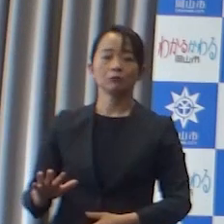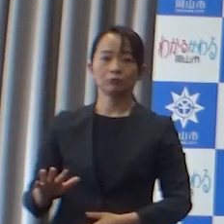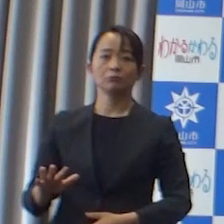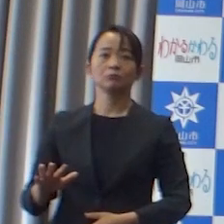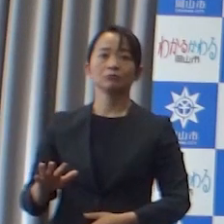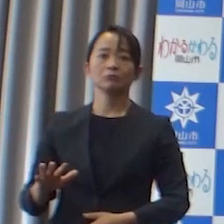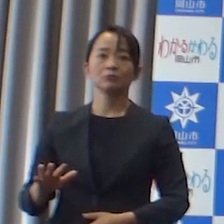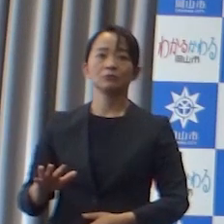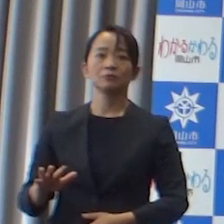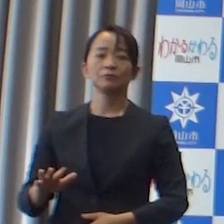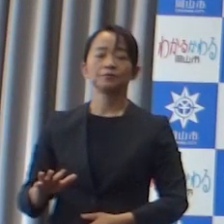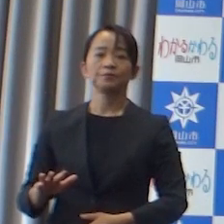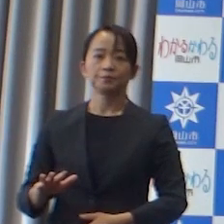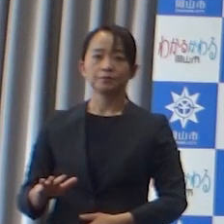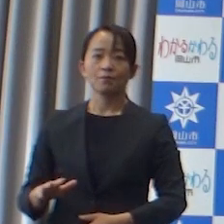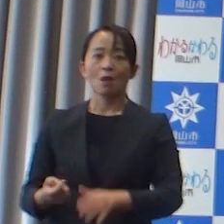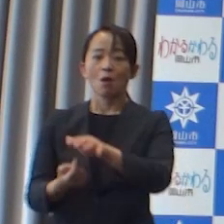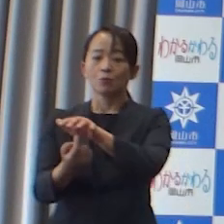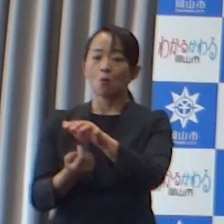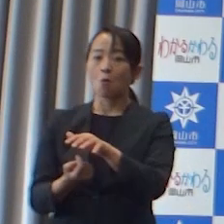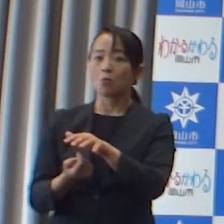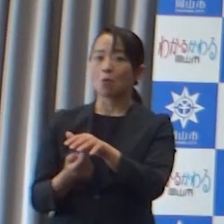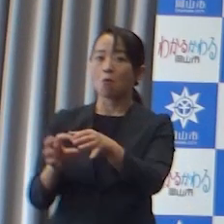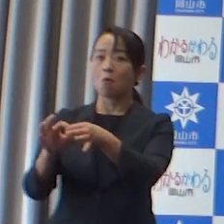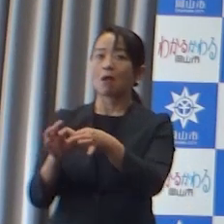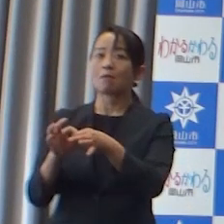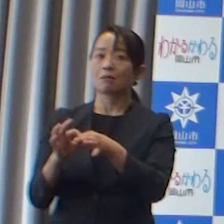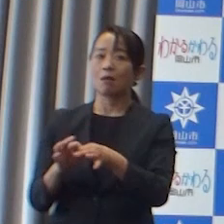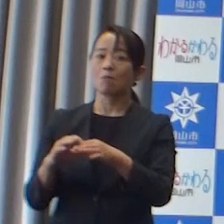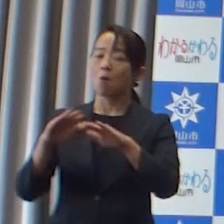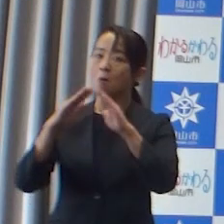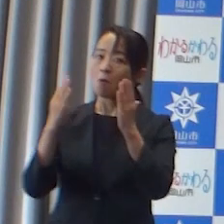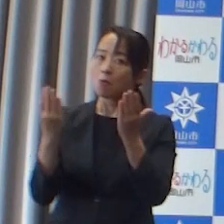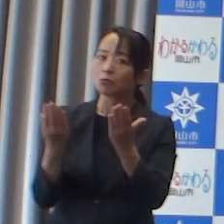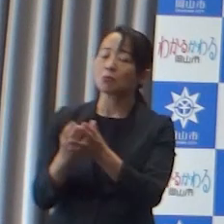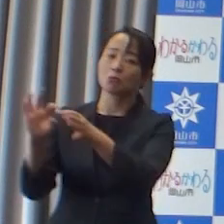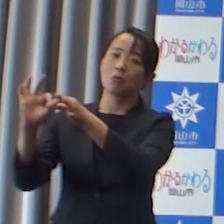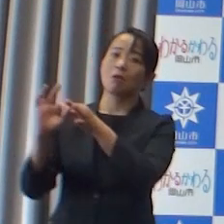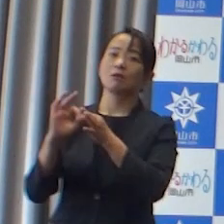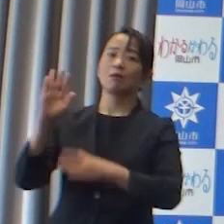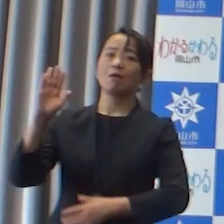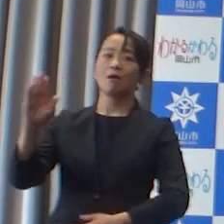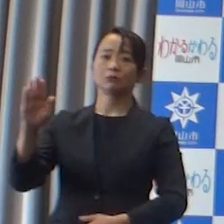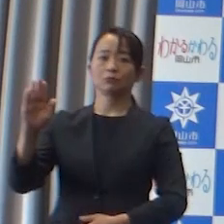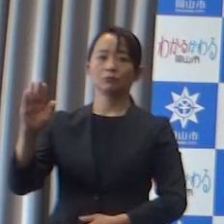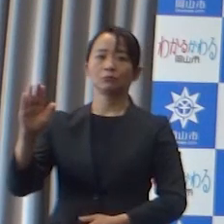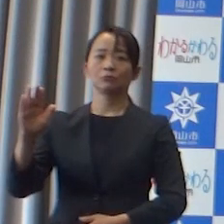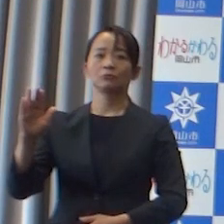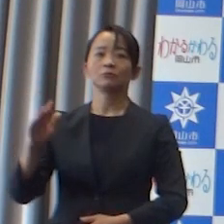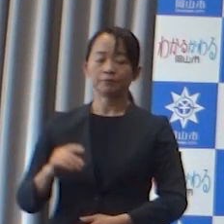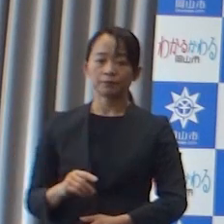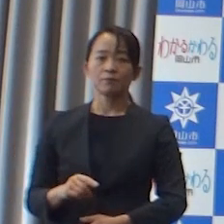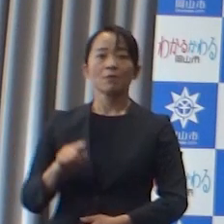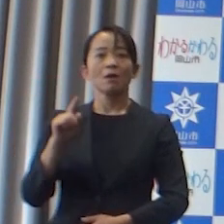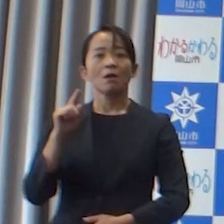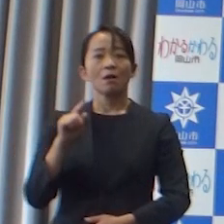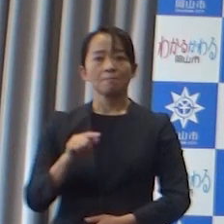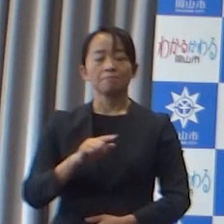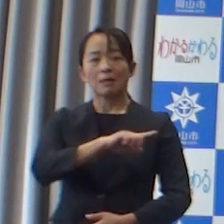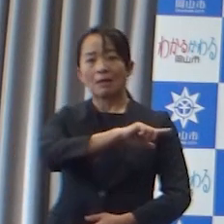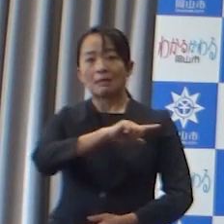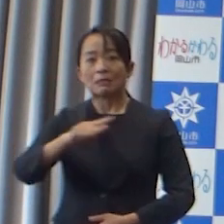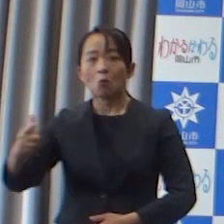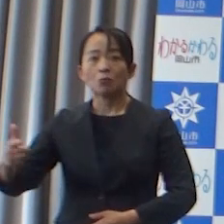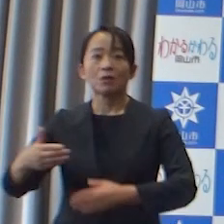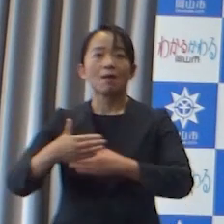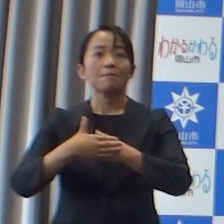は同じであり、農業関係もほとんどところはあるんじゃないでしょうかね。そういう面で多岐に